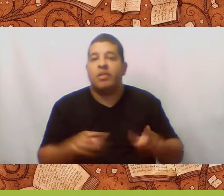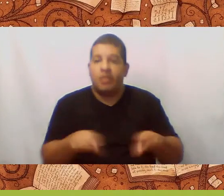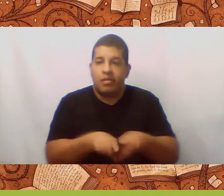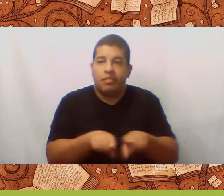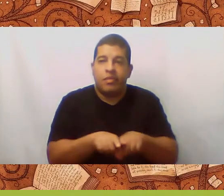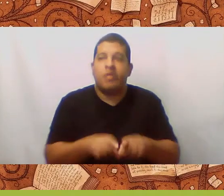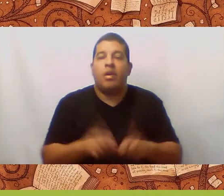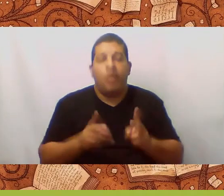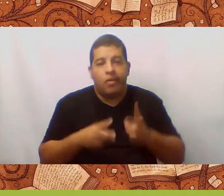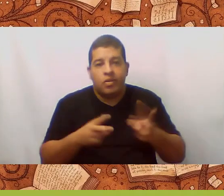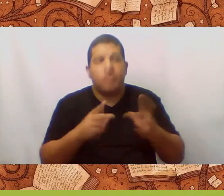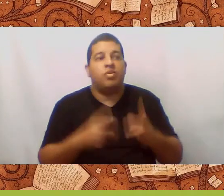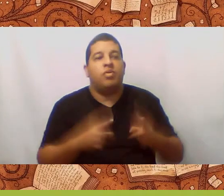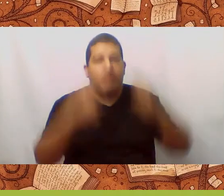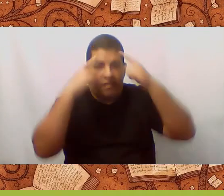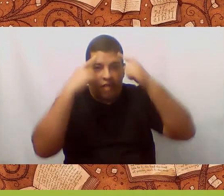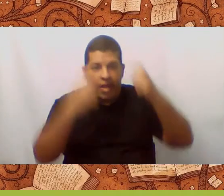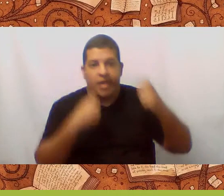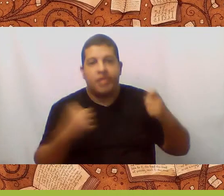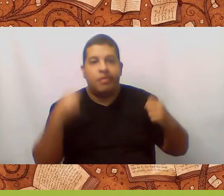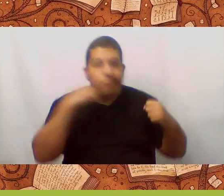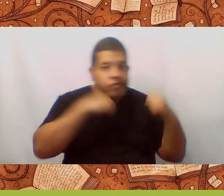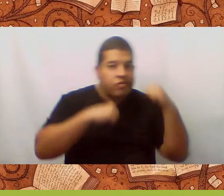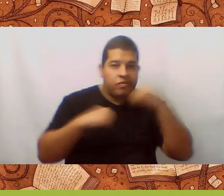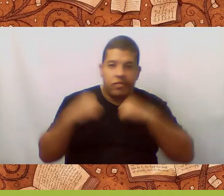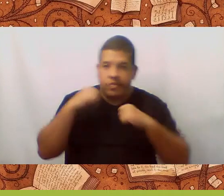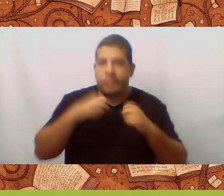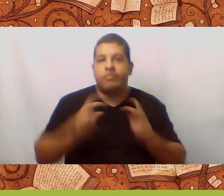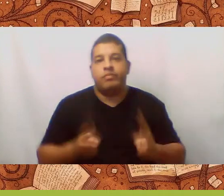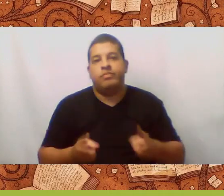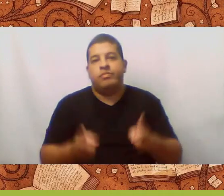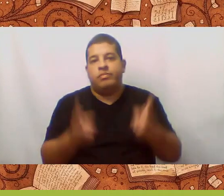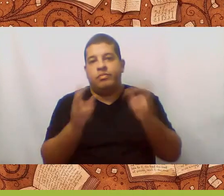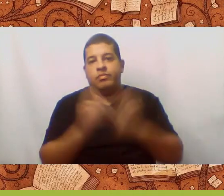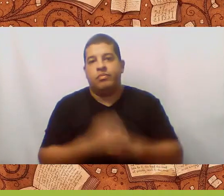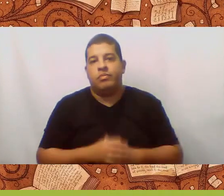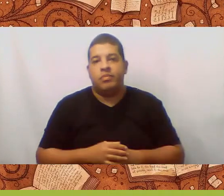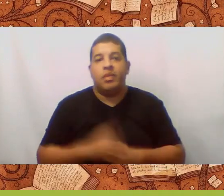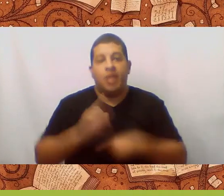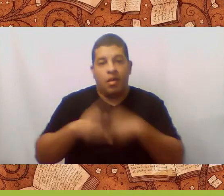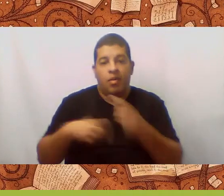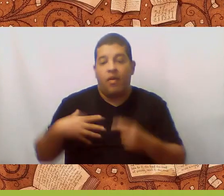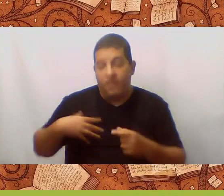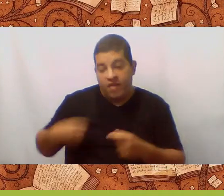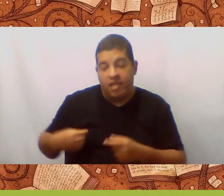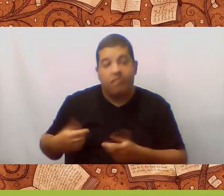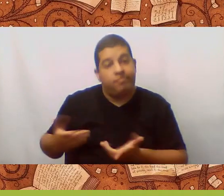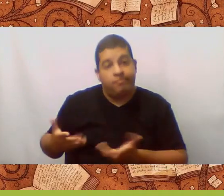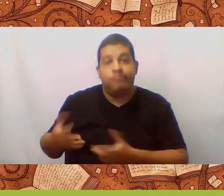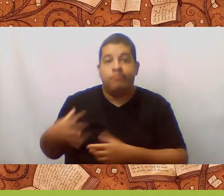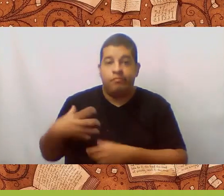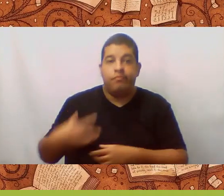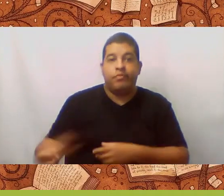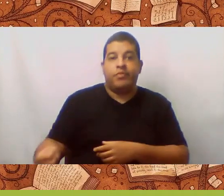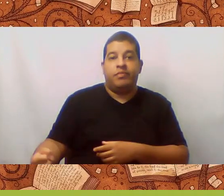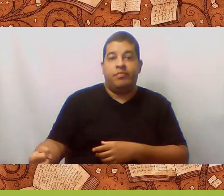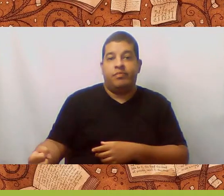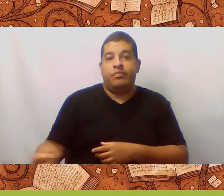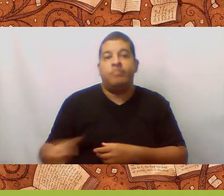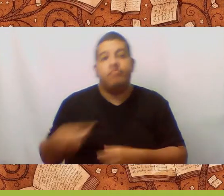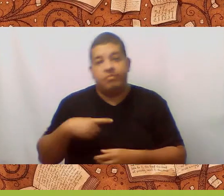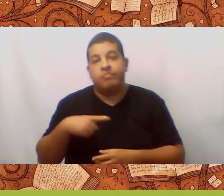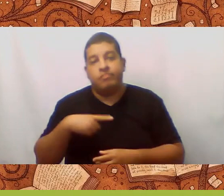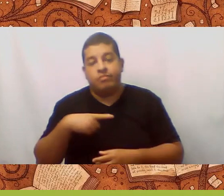continuada. Né? E isso, evidentemente, vai ser transmitido para sua prole. Né? Então, a gente vê que o quadro dessa